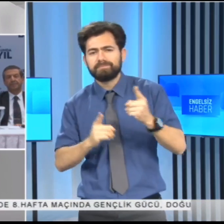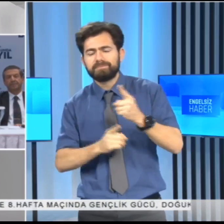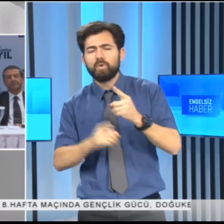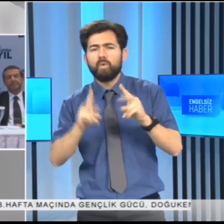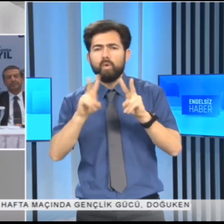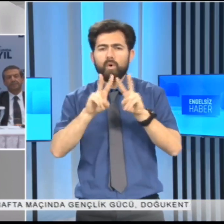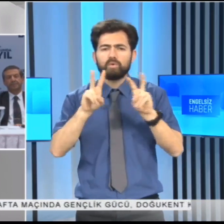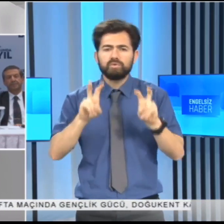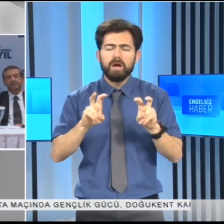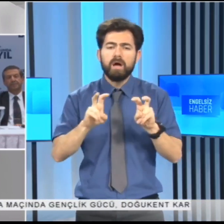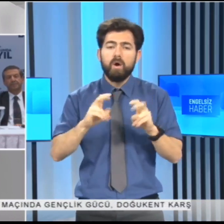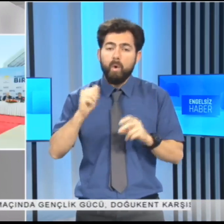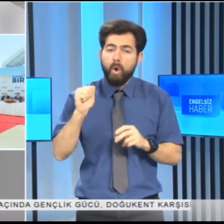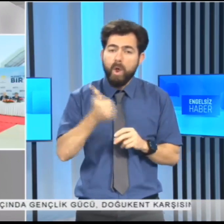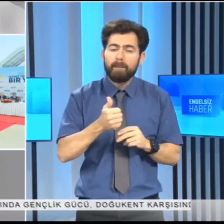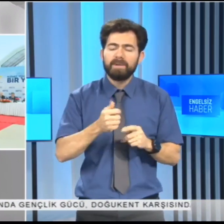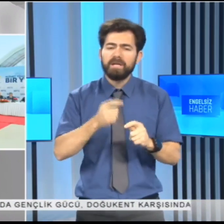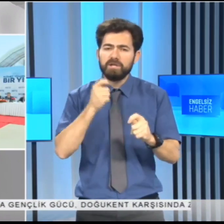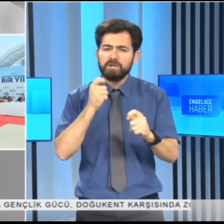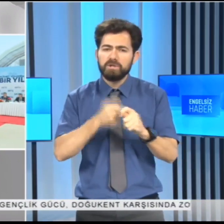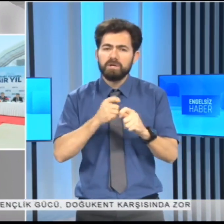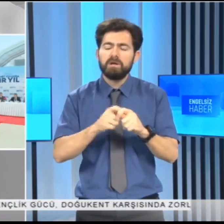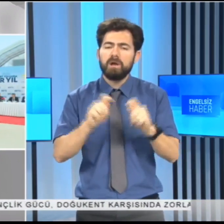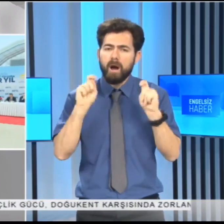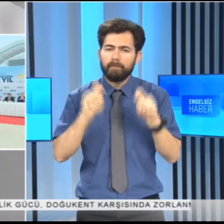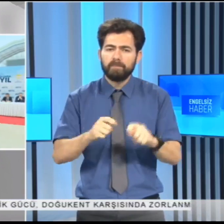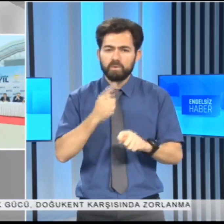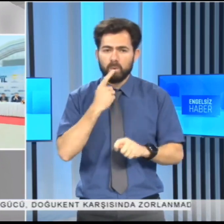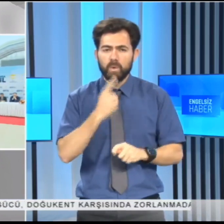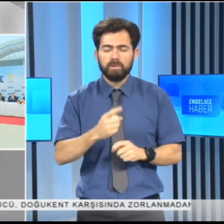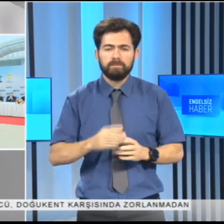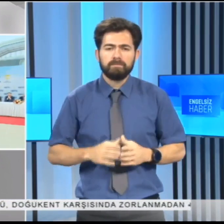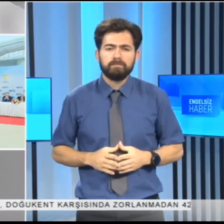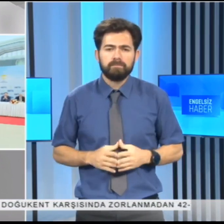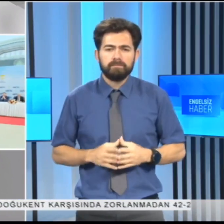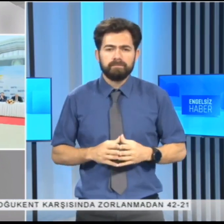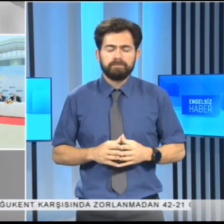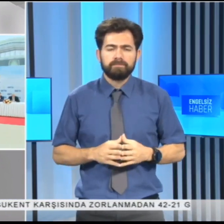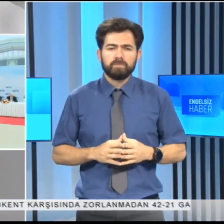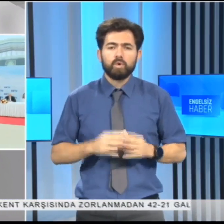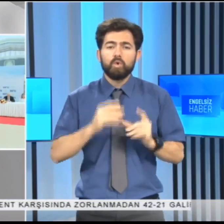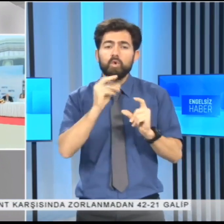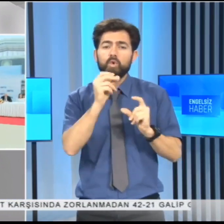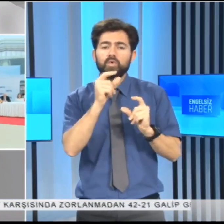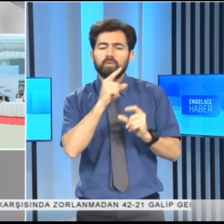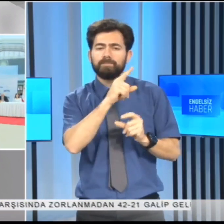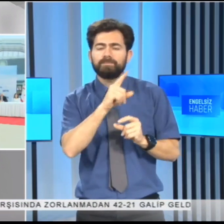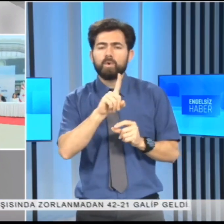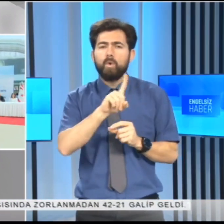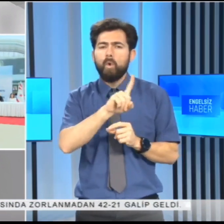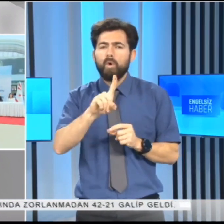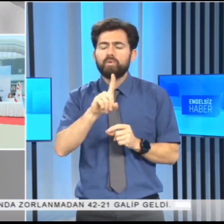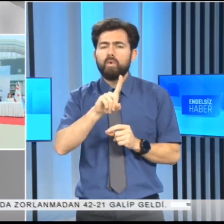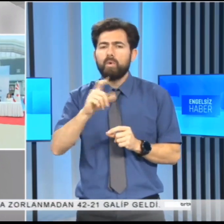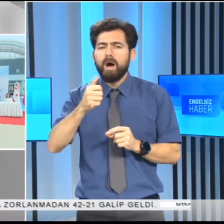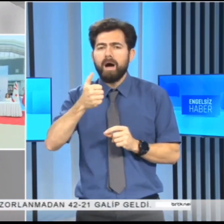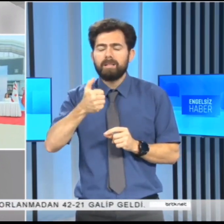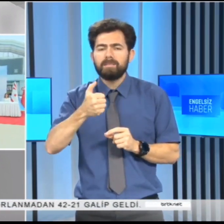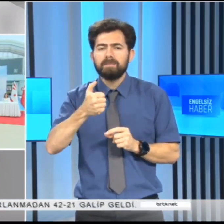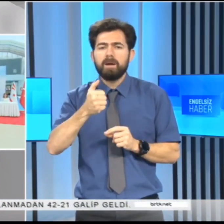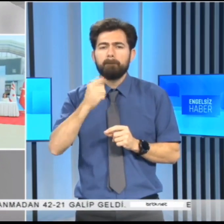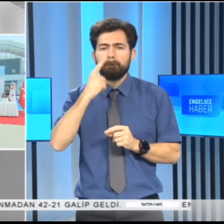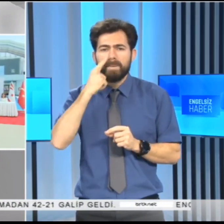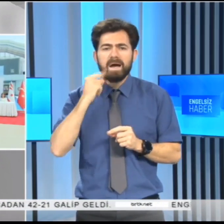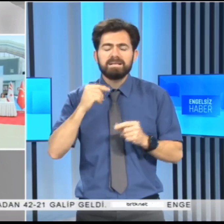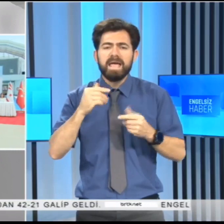alanda önemli işlere imza attıklarını kaydetti. Üstel, 10-16 Mayıs